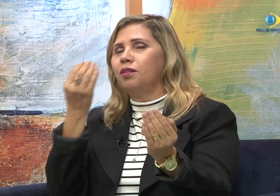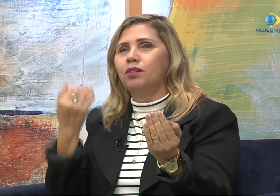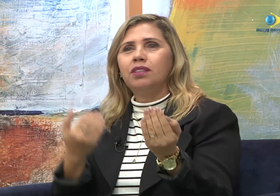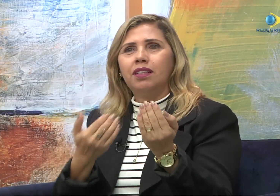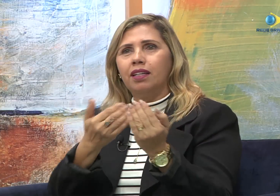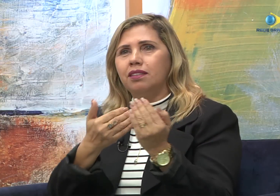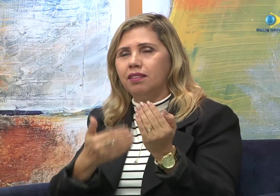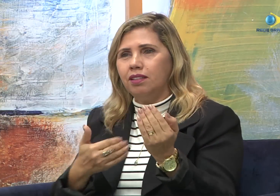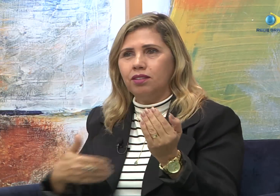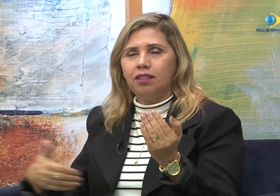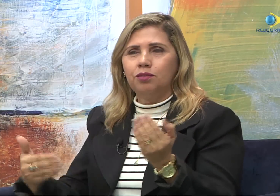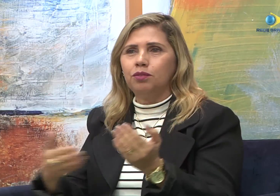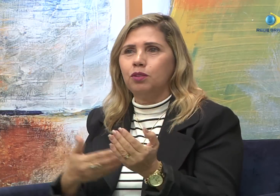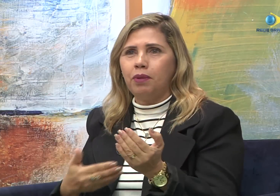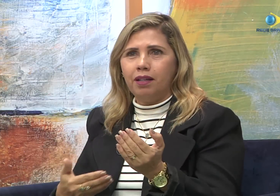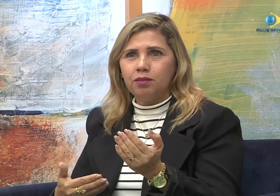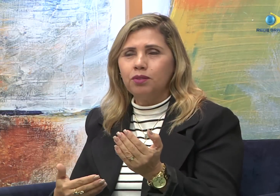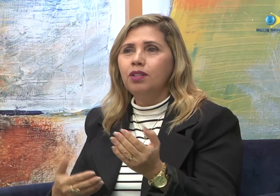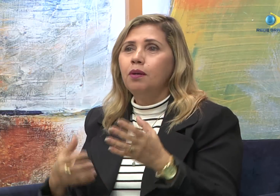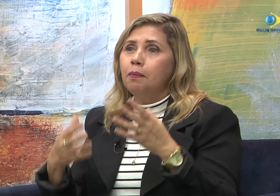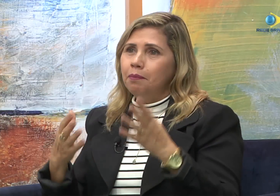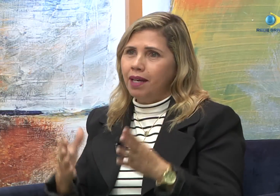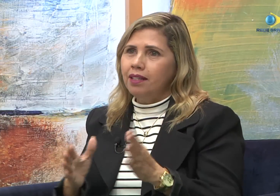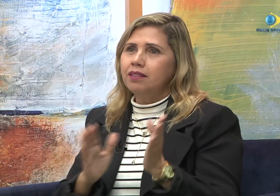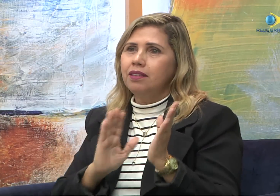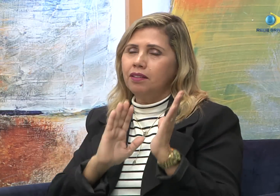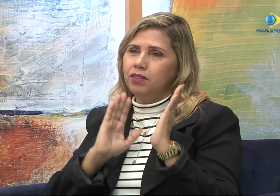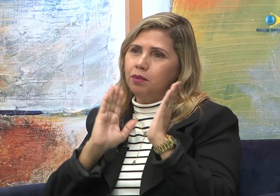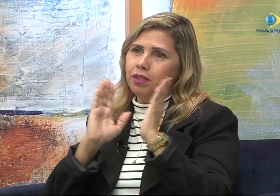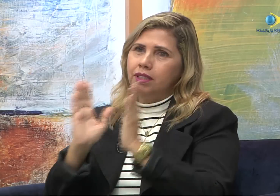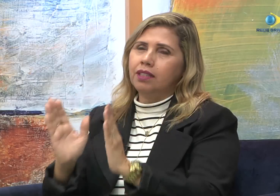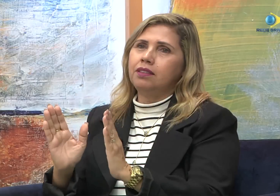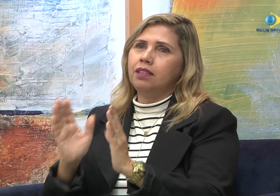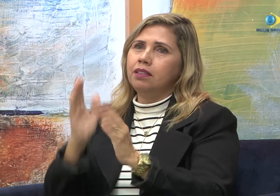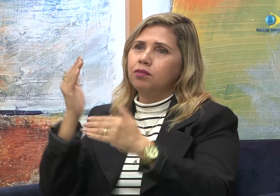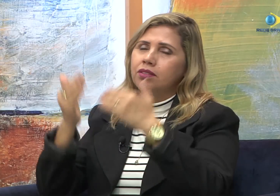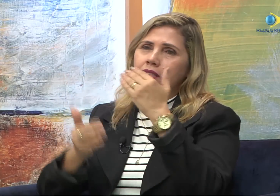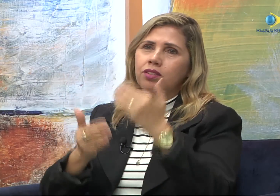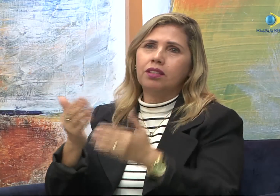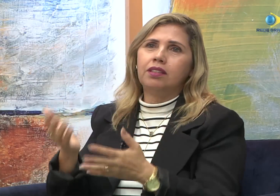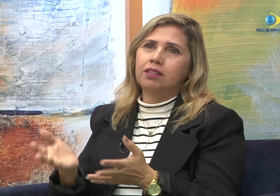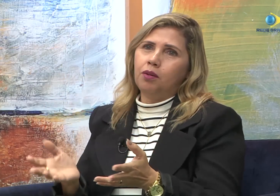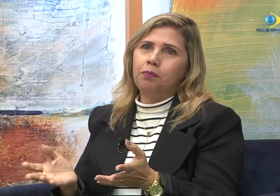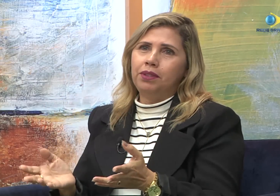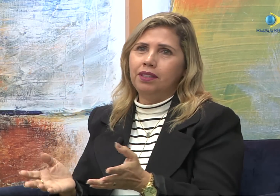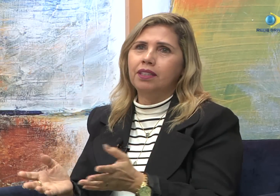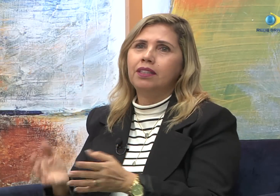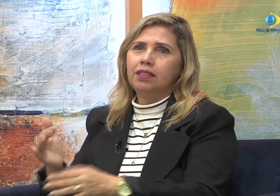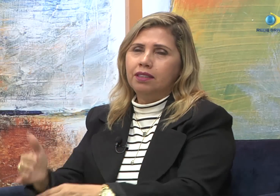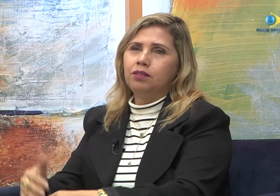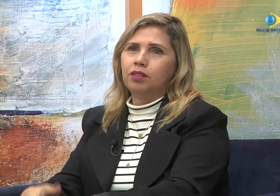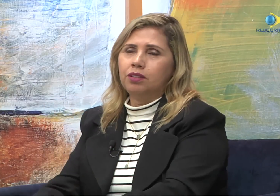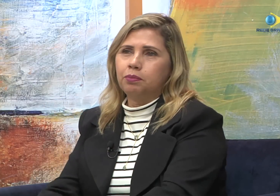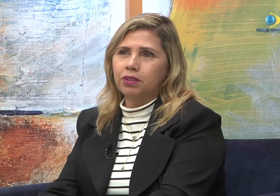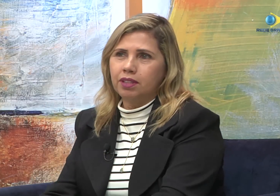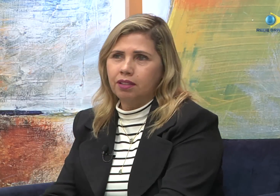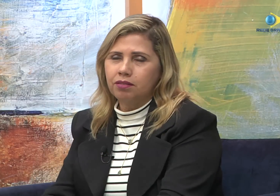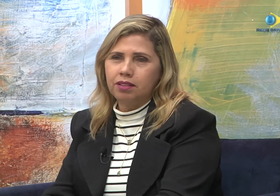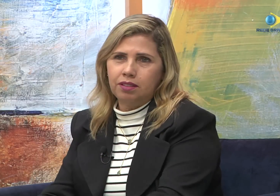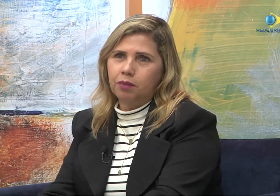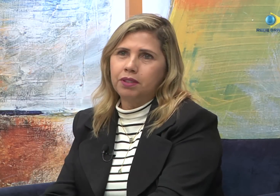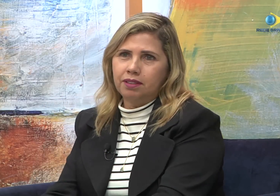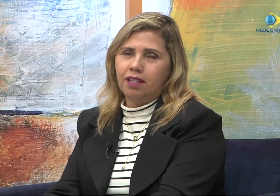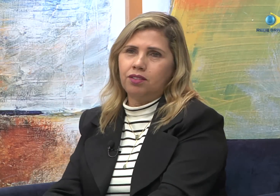cadeira, ou onde quer que seja, dentro do espaço, mais que a visibilidade dele não seja interrompida durante o